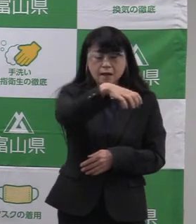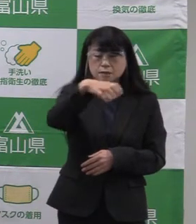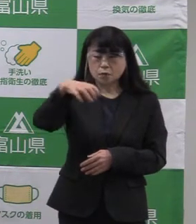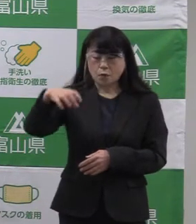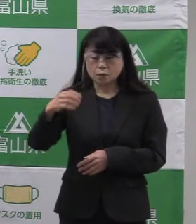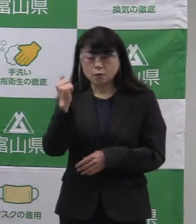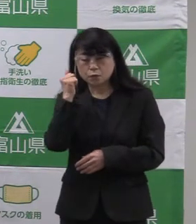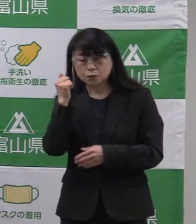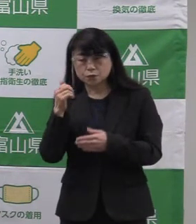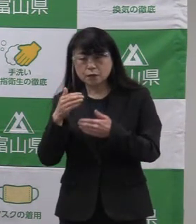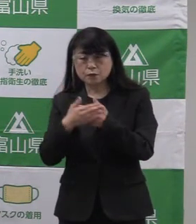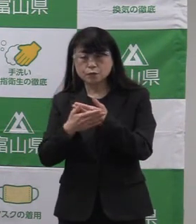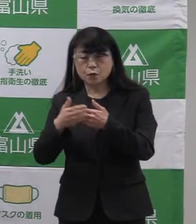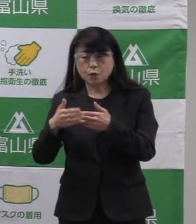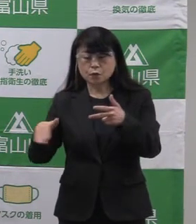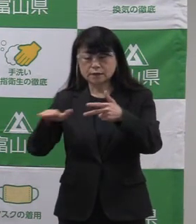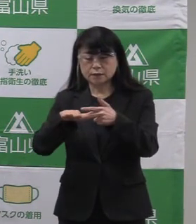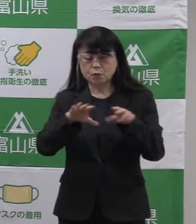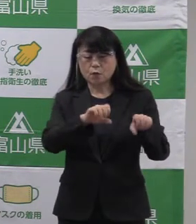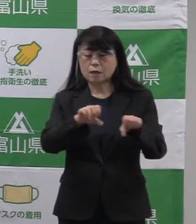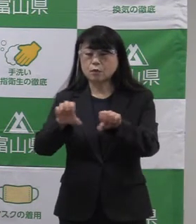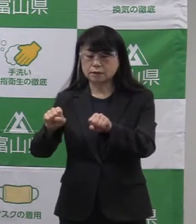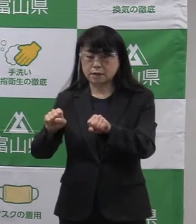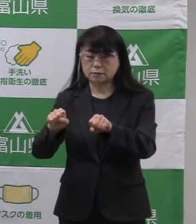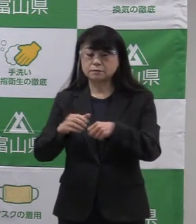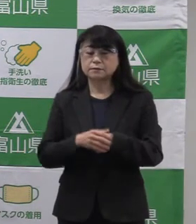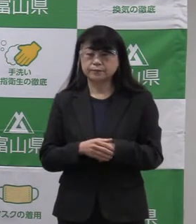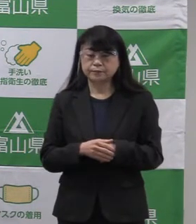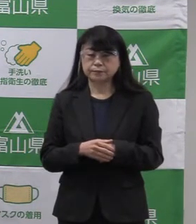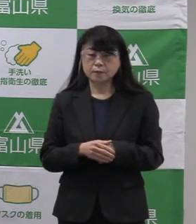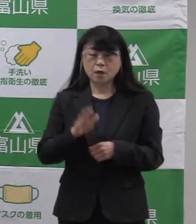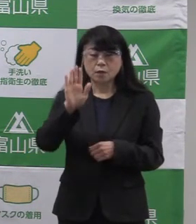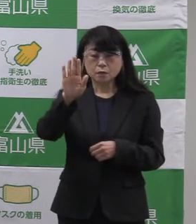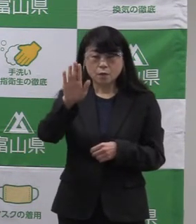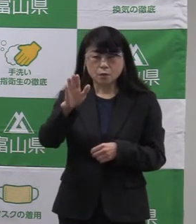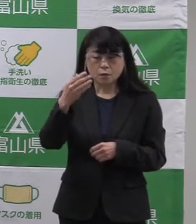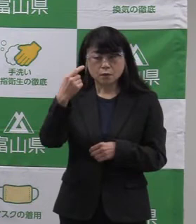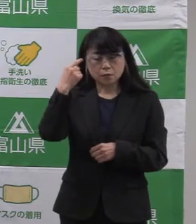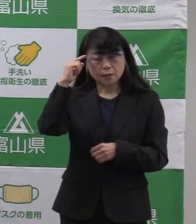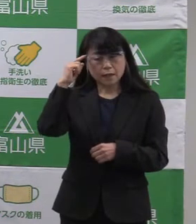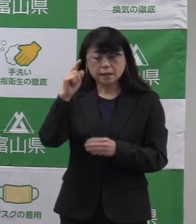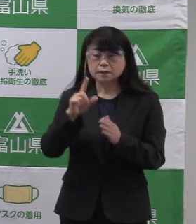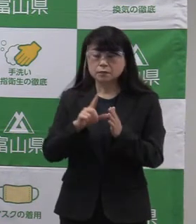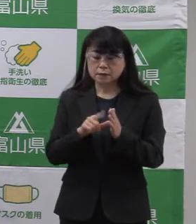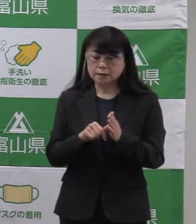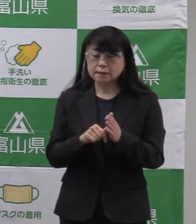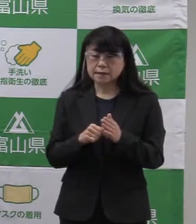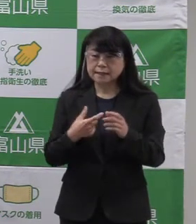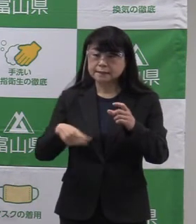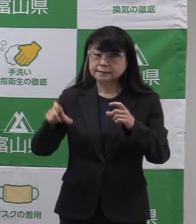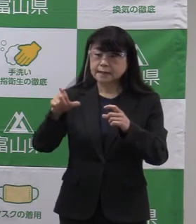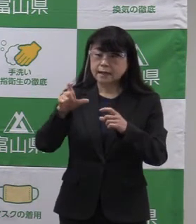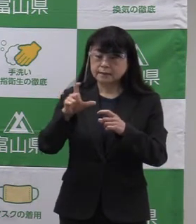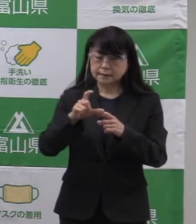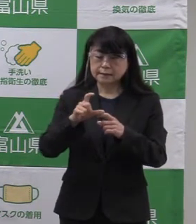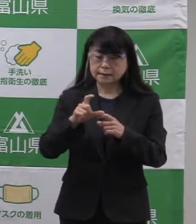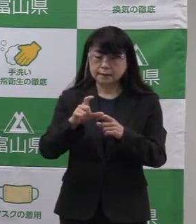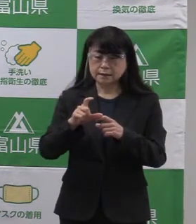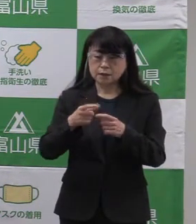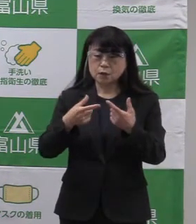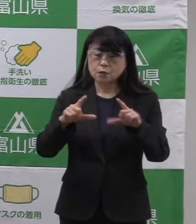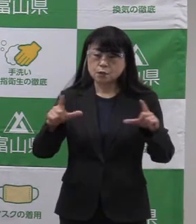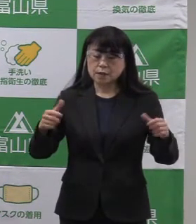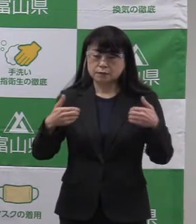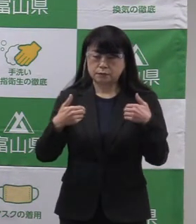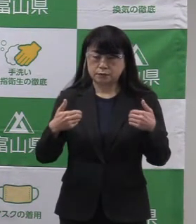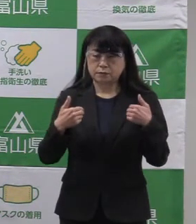しております。今ご質問にありますように今後のことを見通しますとですね、さらに拡充する必